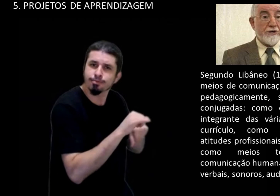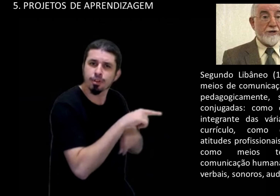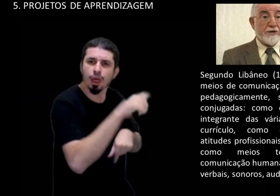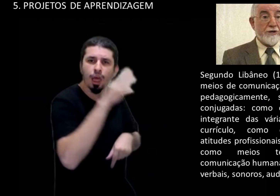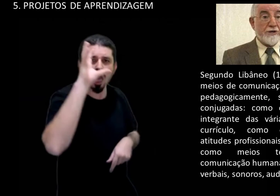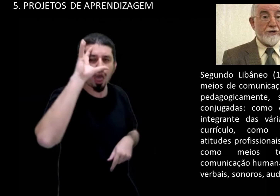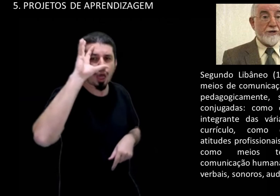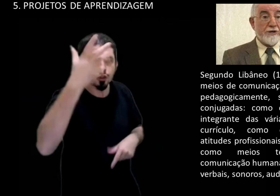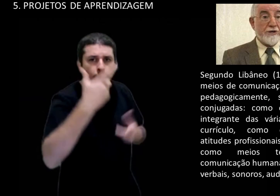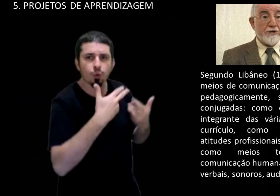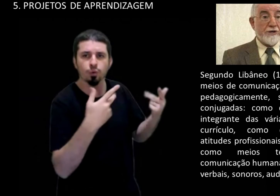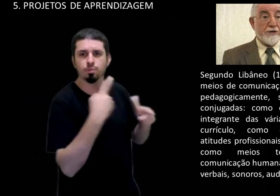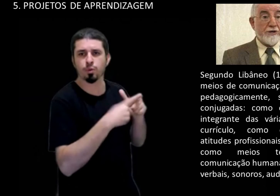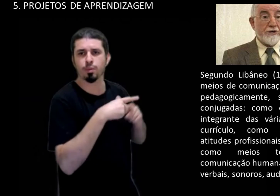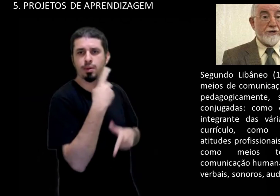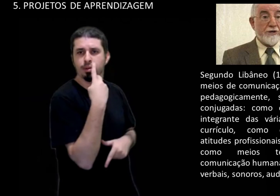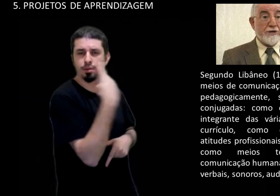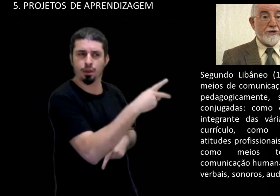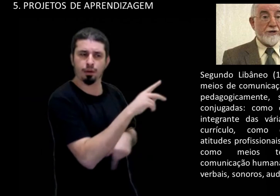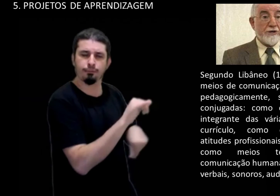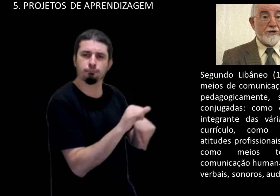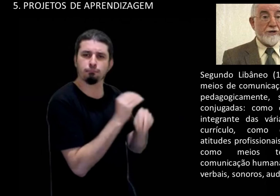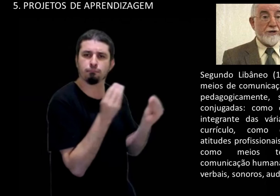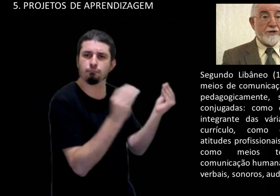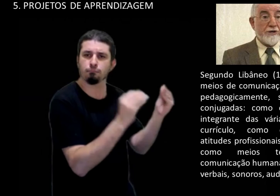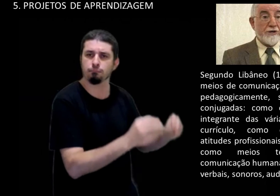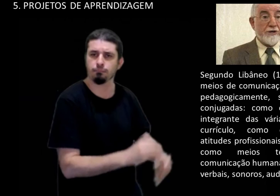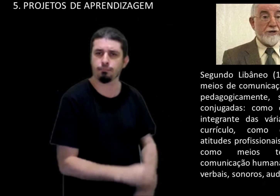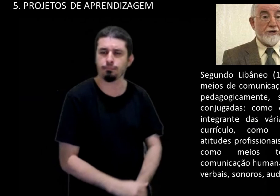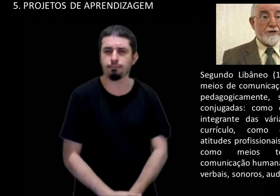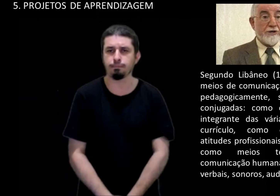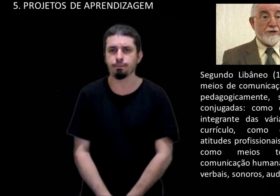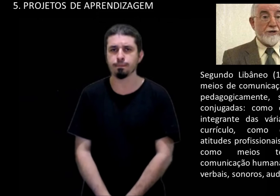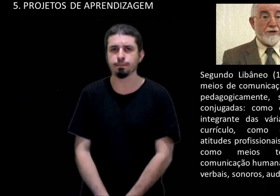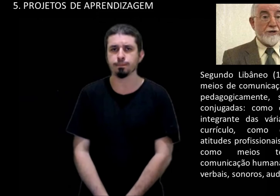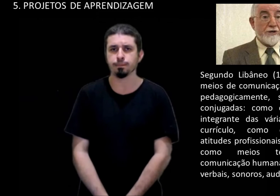para a resolução dos problemas que apareçam em seu cotidiano.